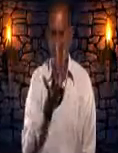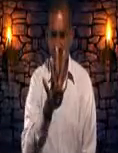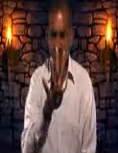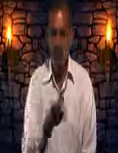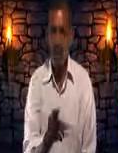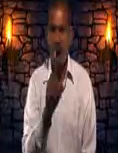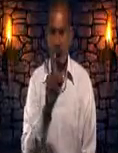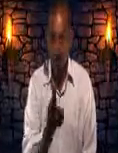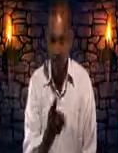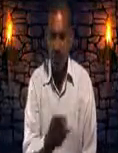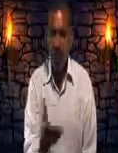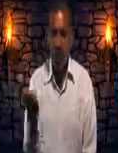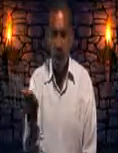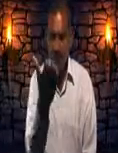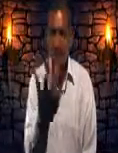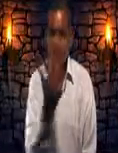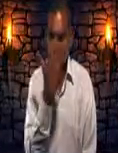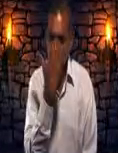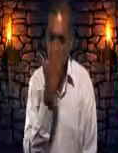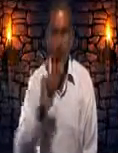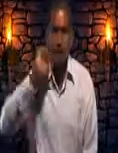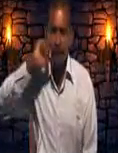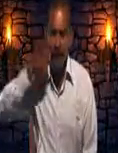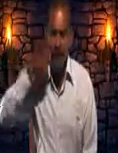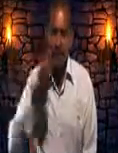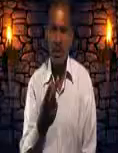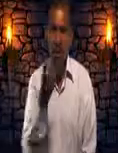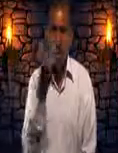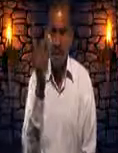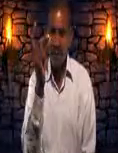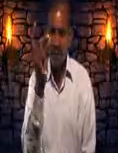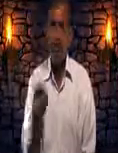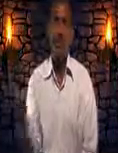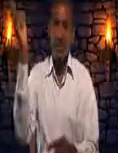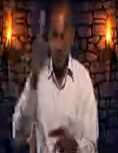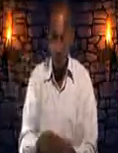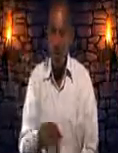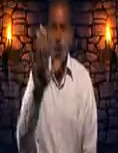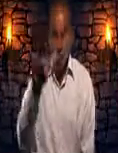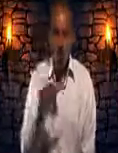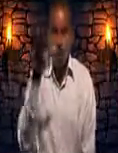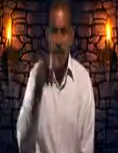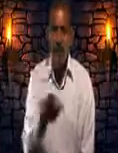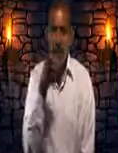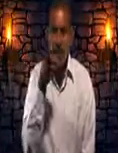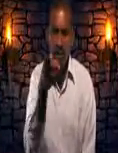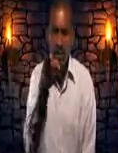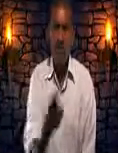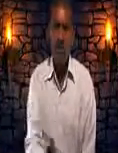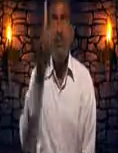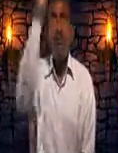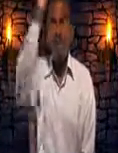வசனம் 24. ஆதலால் அவர்கள் குருடனாய் இருந்த இந்த மனுஷனை இரண்டாம் தரம் அழைத்து, நீ